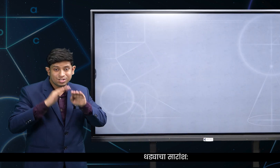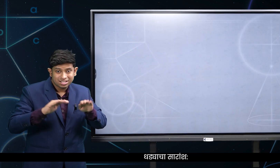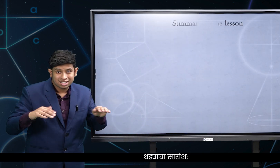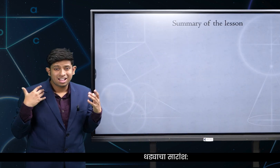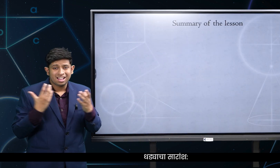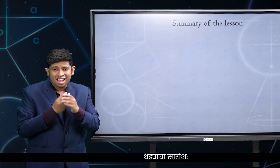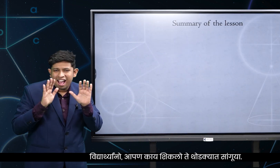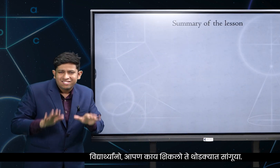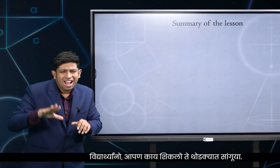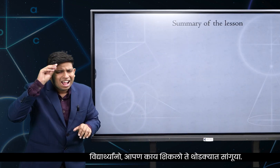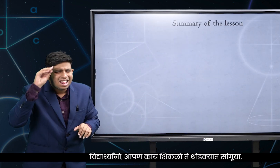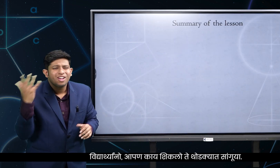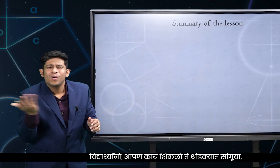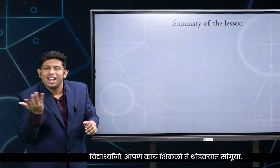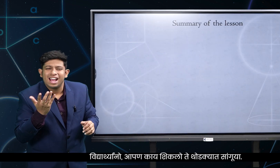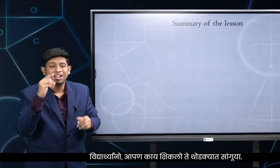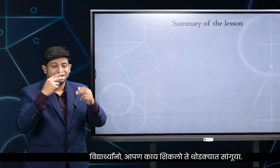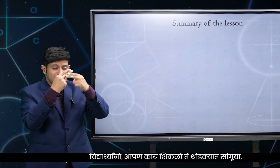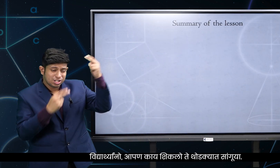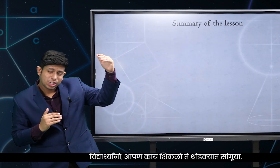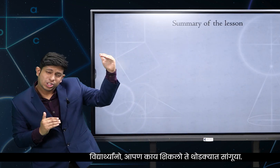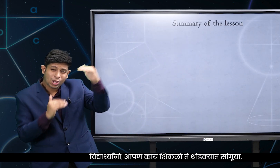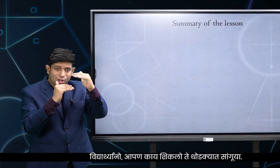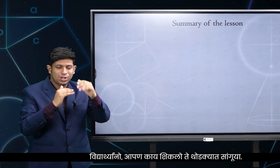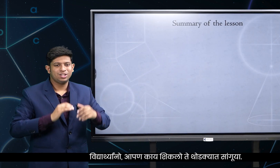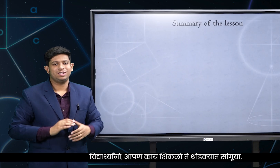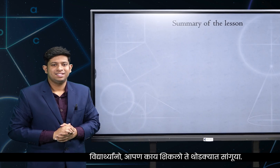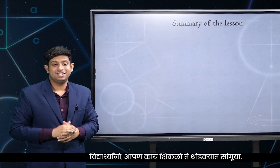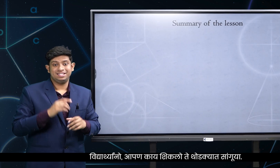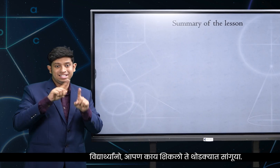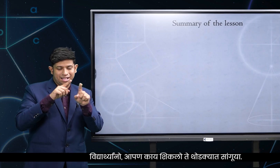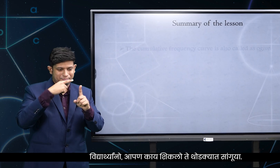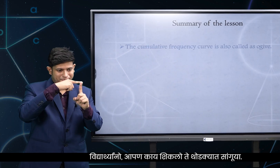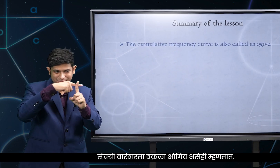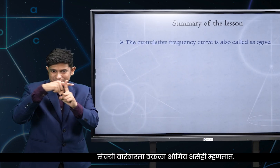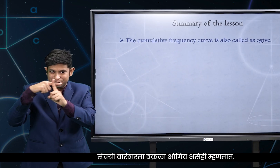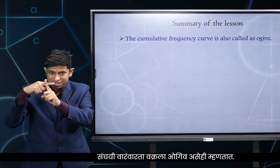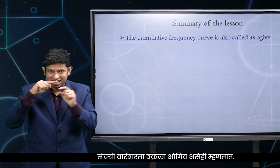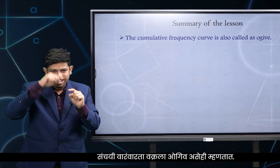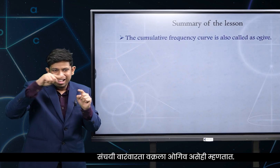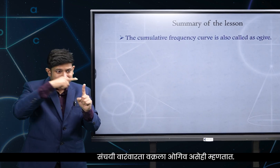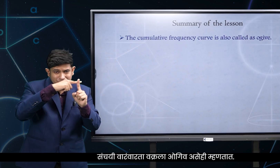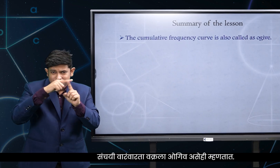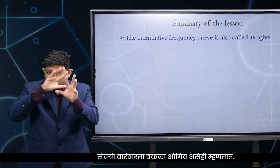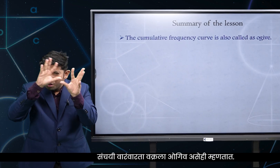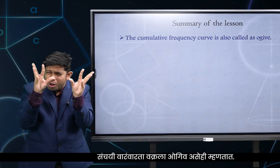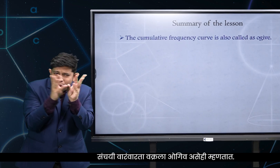धड्याचा सारांश. विद्यार्थ्यांनो, आपण काय काय शिकलो थोडक्यात सांगूया. संचय वारंवारता वक्रला ऑगिव्ह